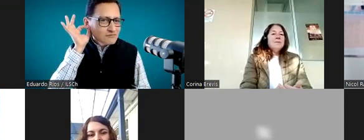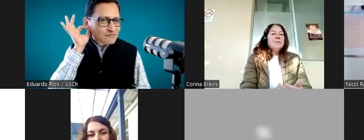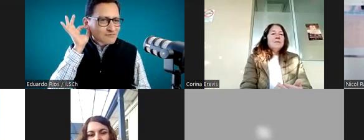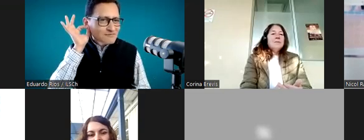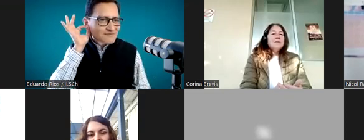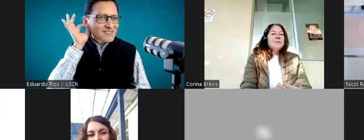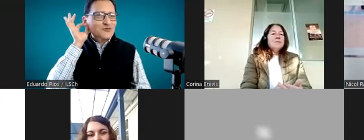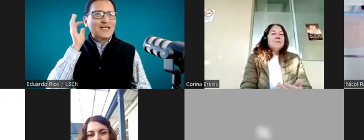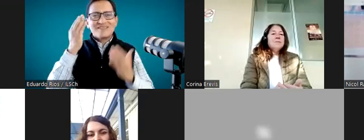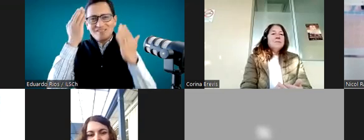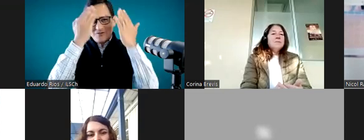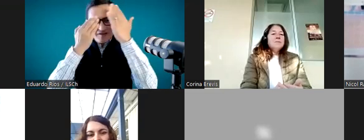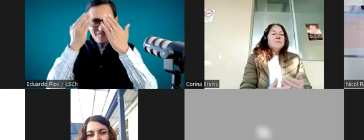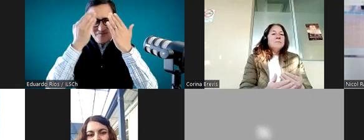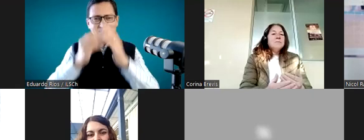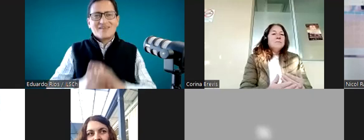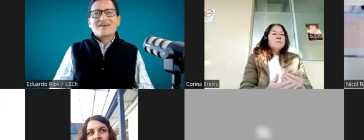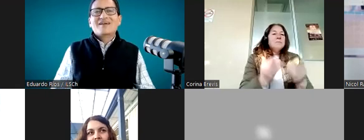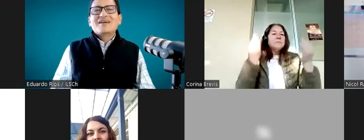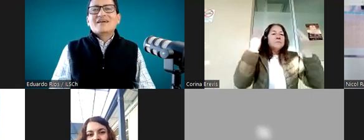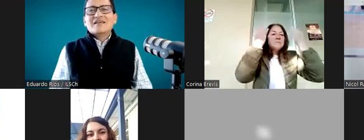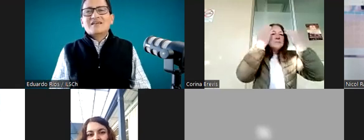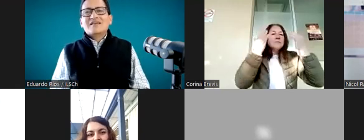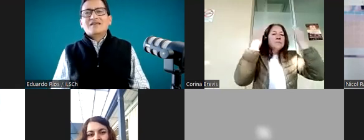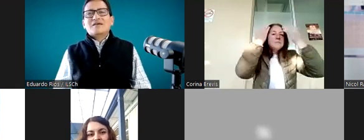arito, si es una psicóloga.